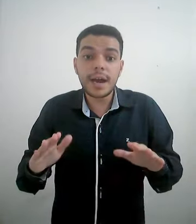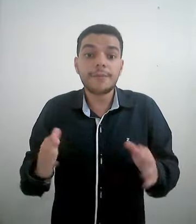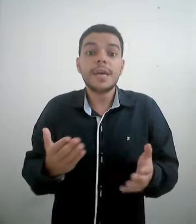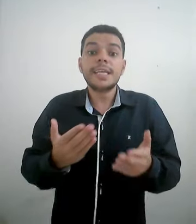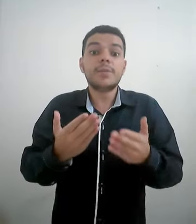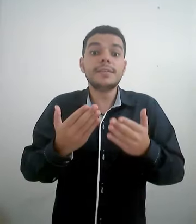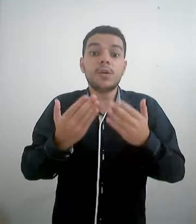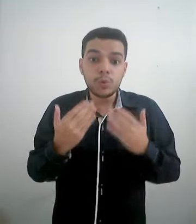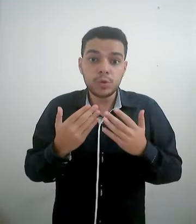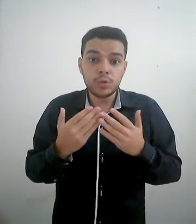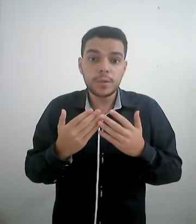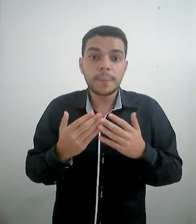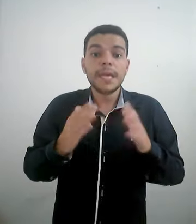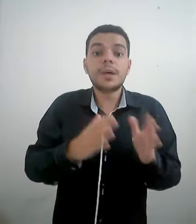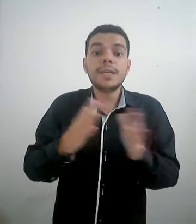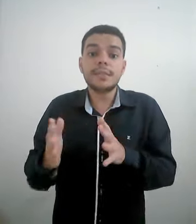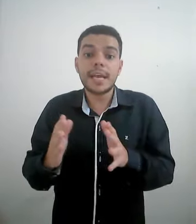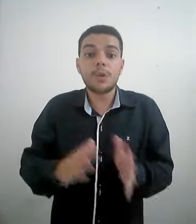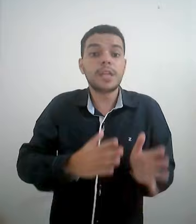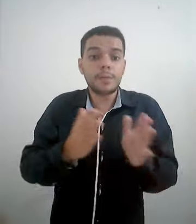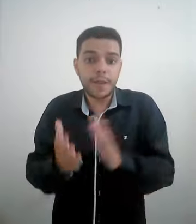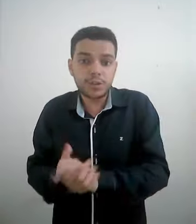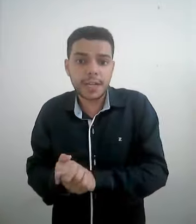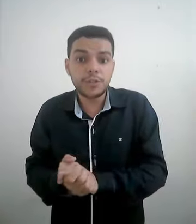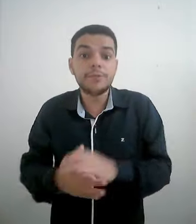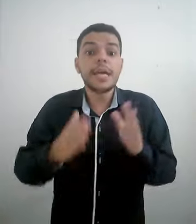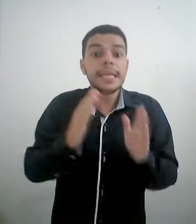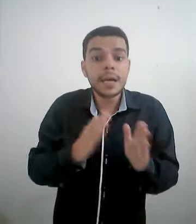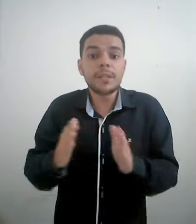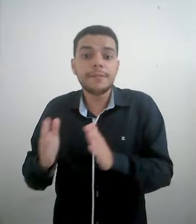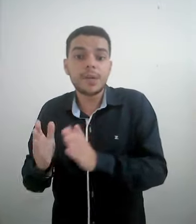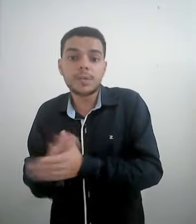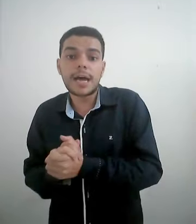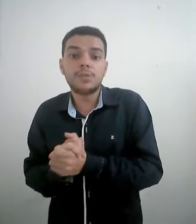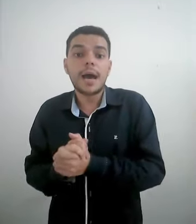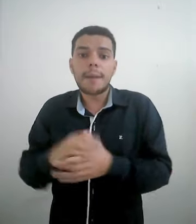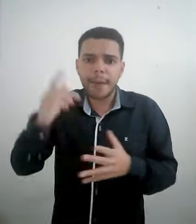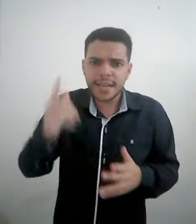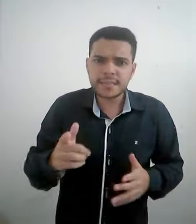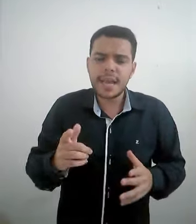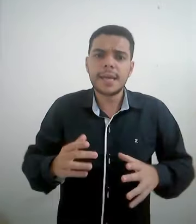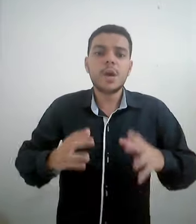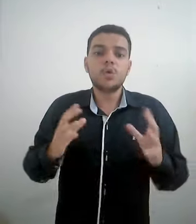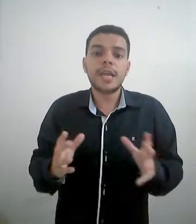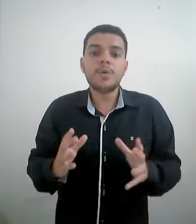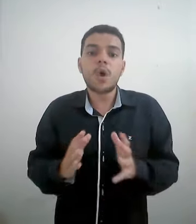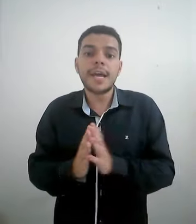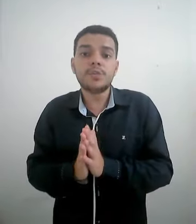comunicavam, então eles eram mudos. Então esse termo é um termo pejorativo e não deve ser usado. Apague essa ideia. O termo correto